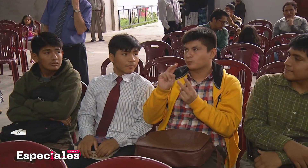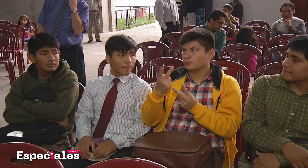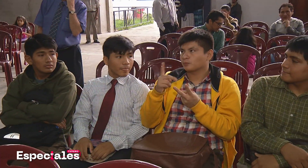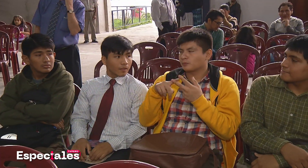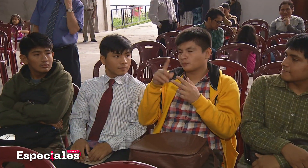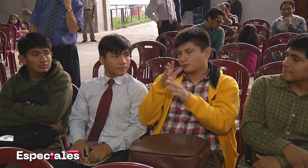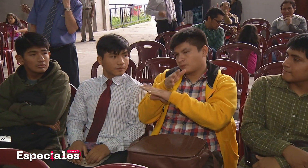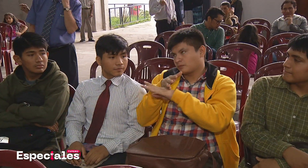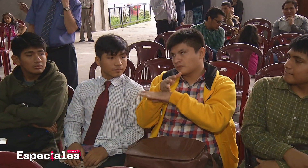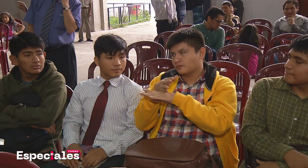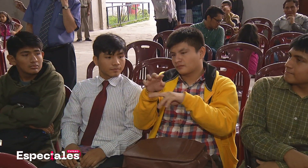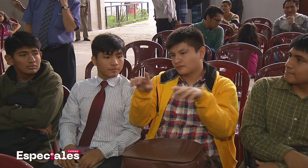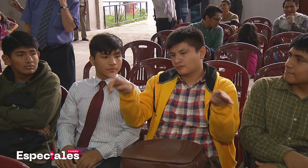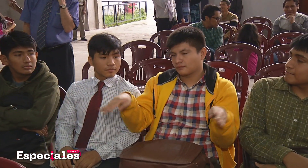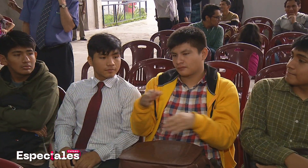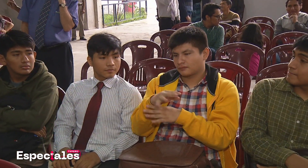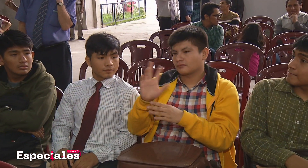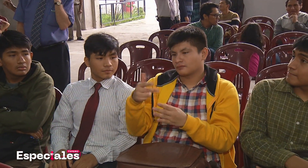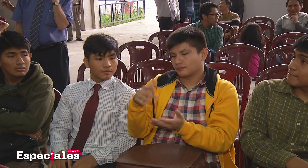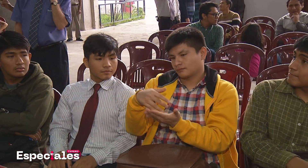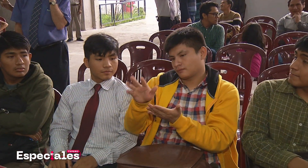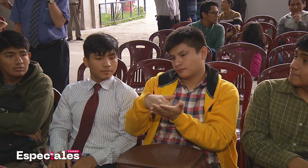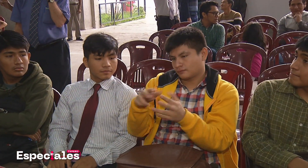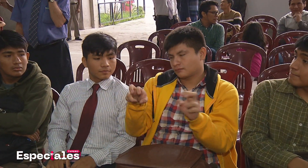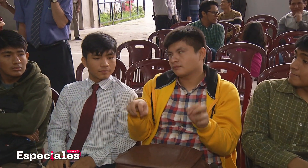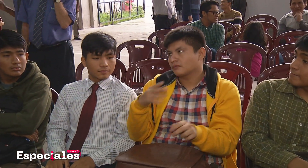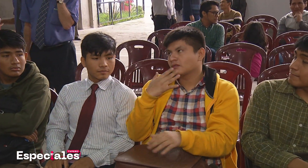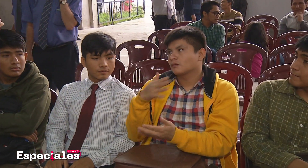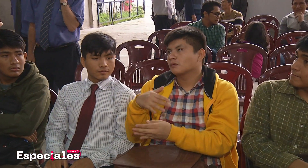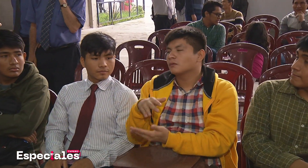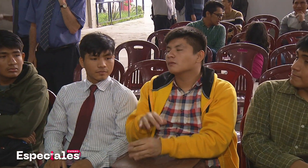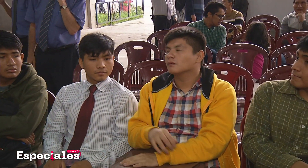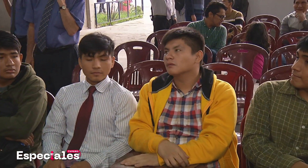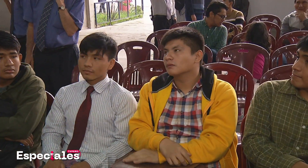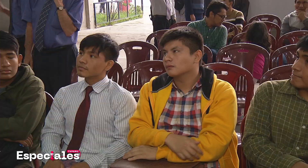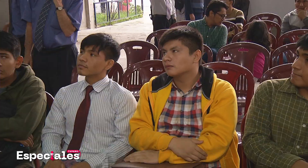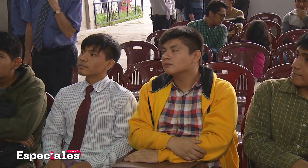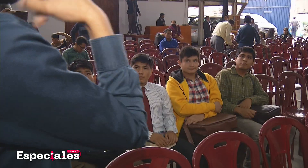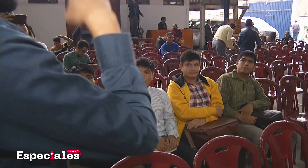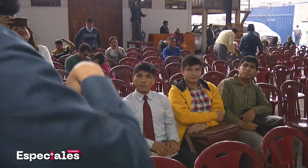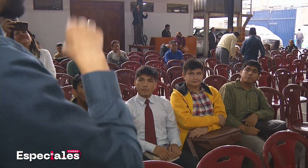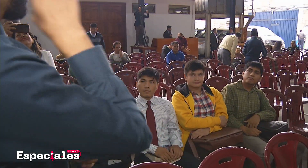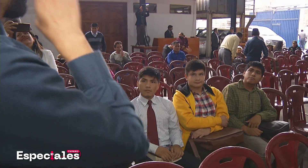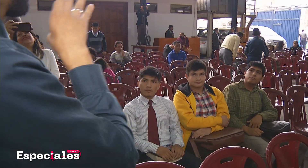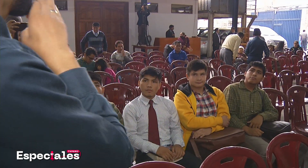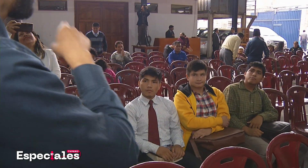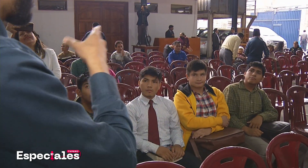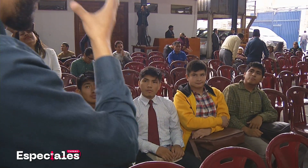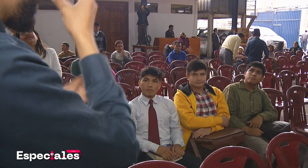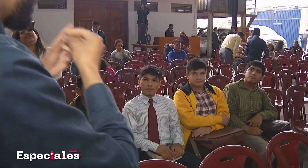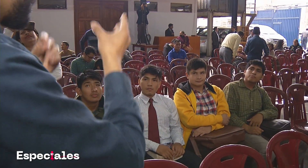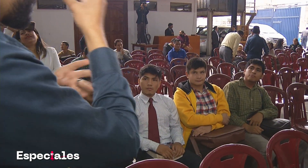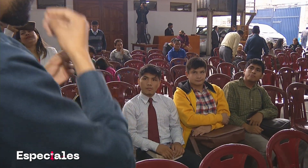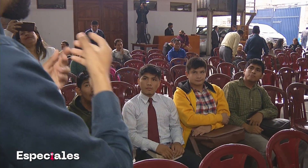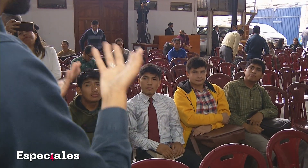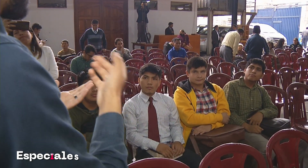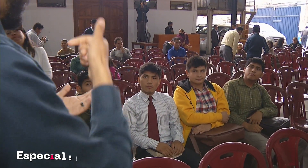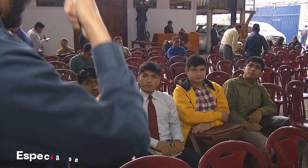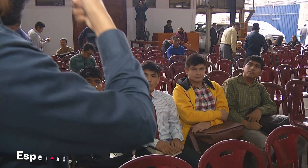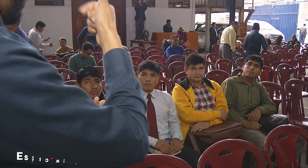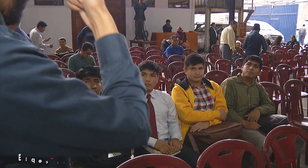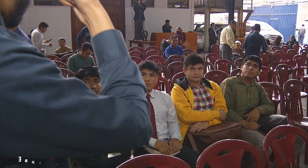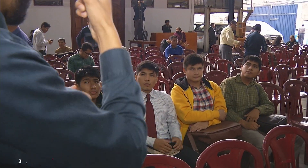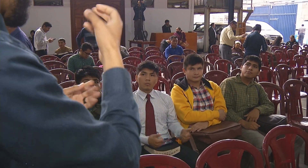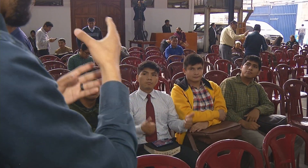¿no? Ellos a veces no manejan el lenguaje gramatical o verbal que nosotros usamos, nuestros